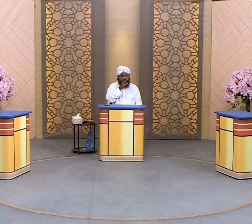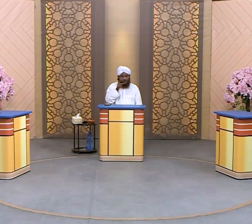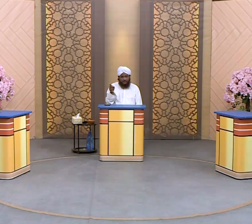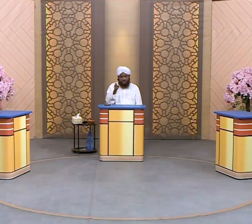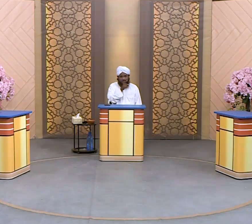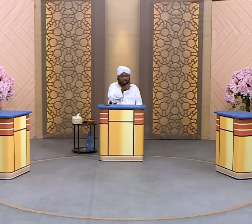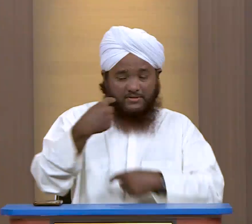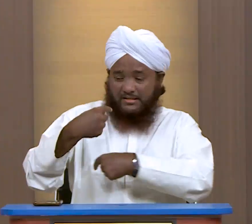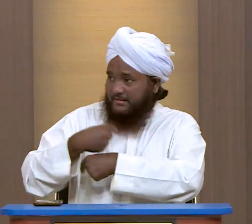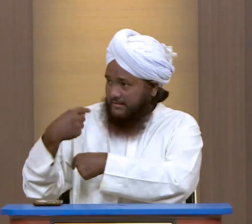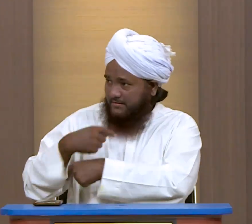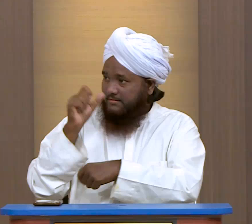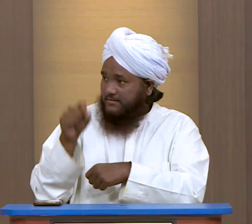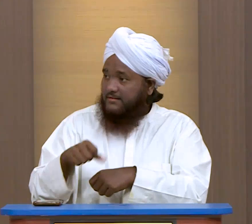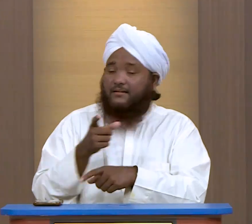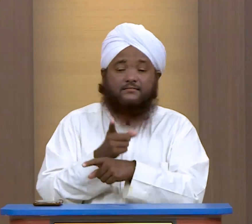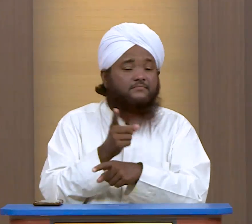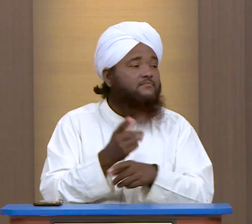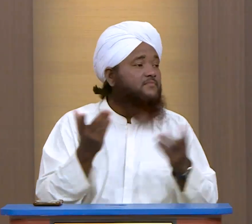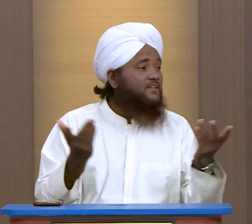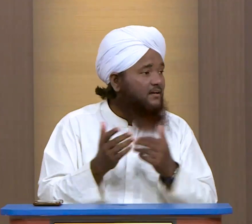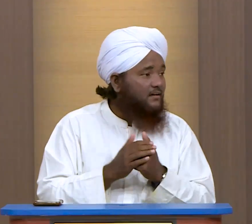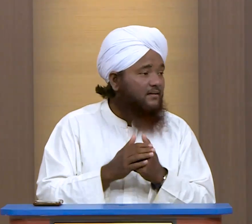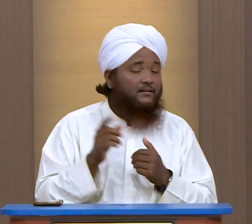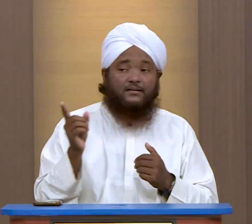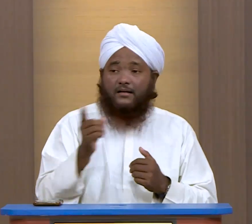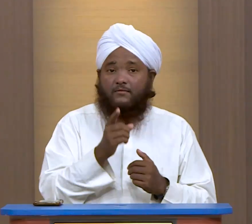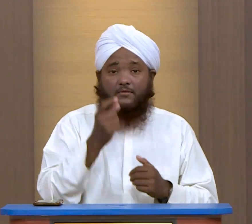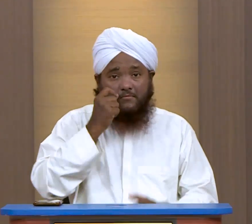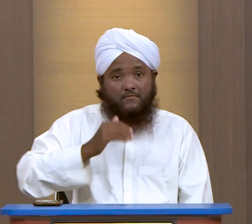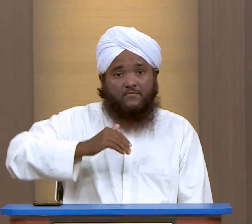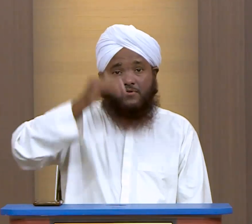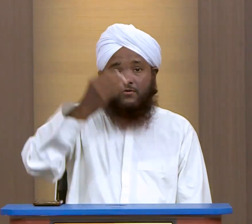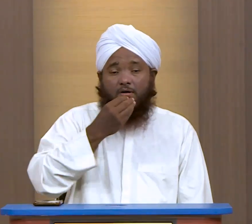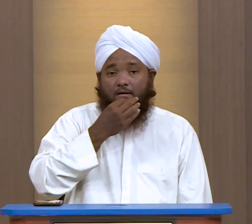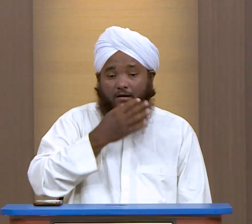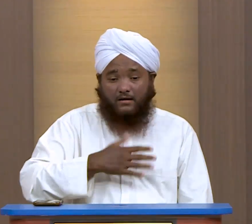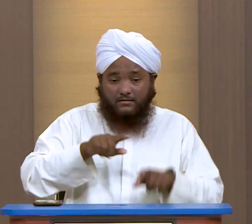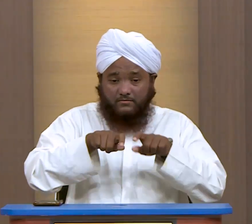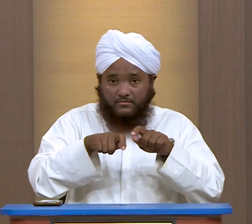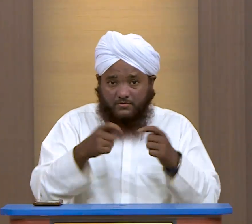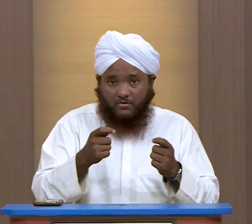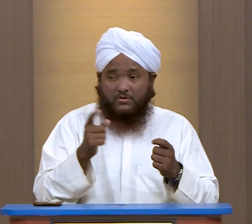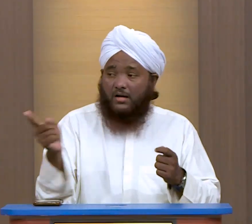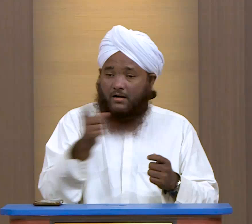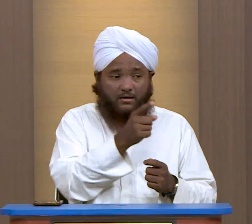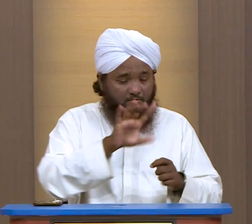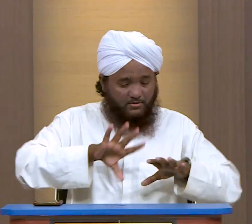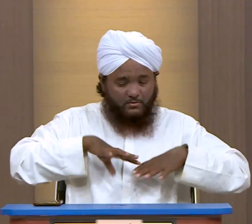بڑوں کی بے ادبی کرنے میں سراسر ہمارا ہی نقصان ہے اور ان کے ساتھ ادب و احترام کرنے میں ہمارا